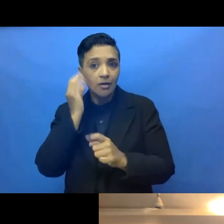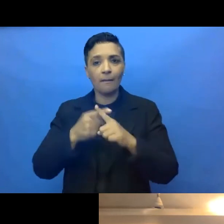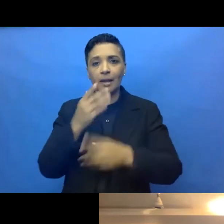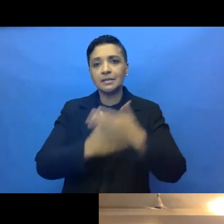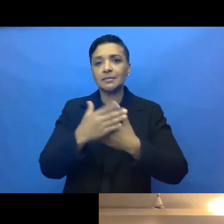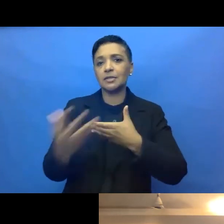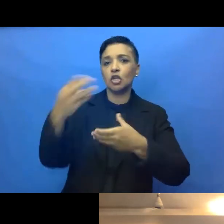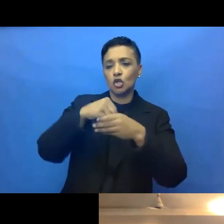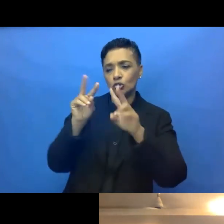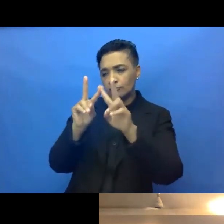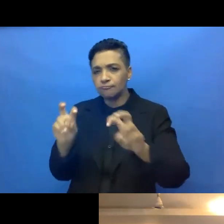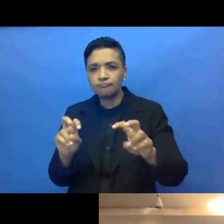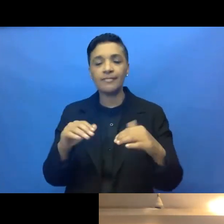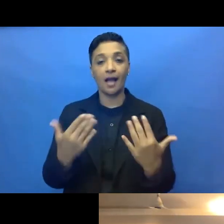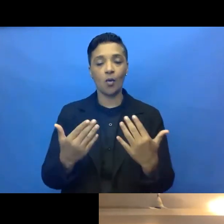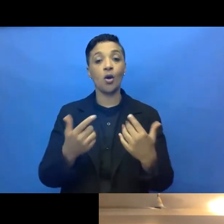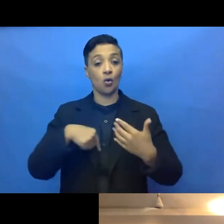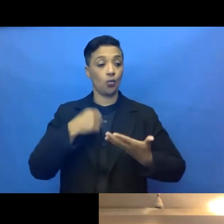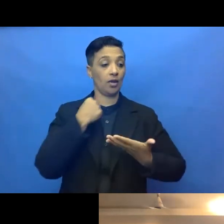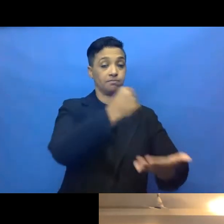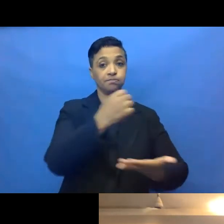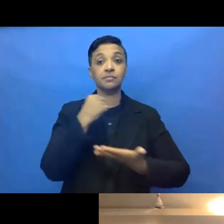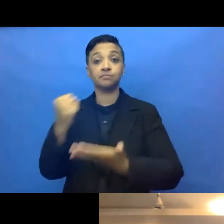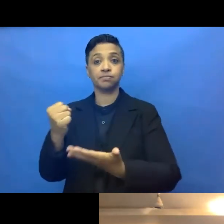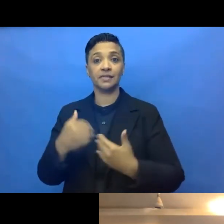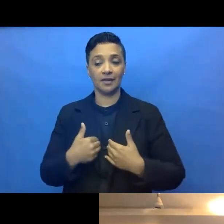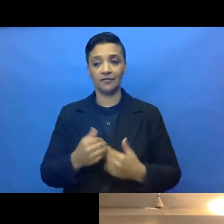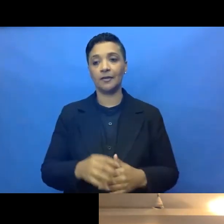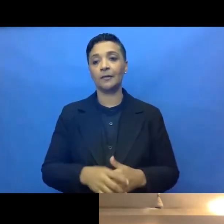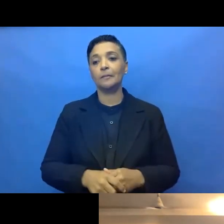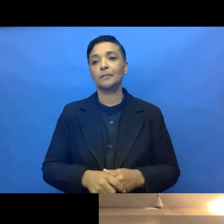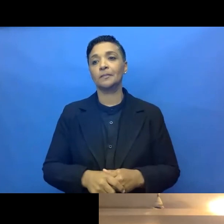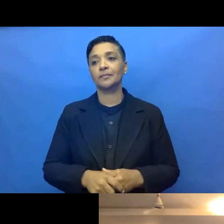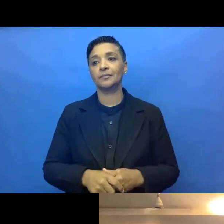des événements météorologiques extrêmes.